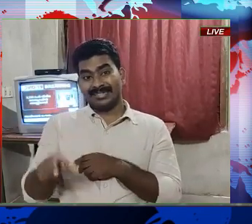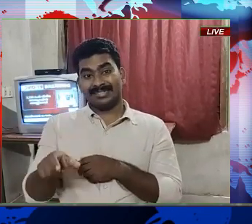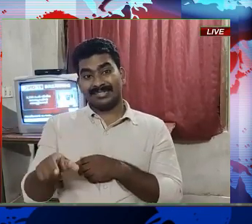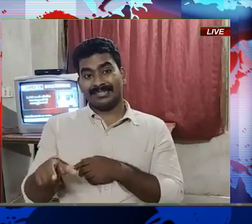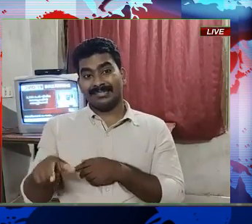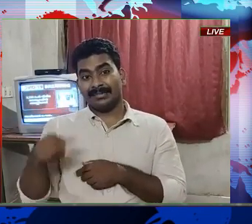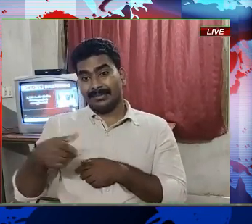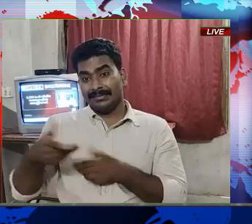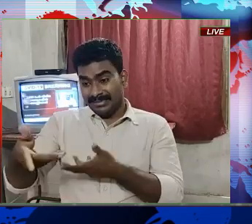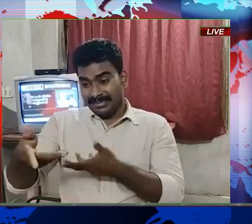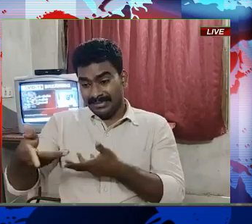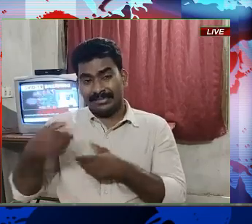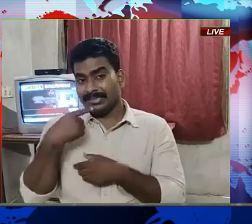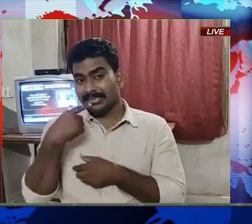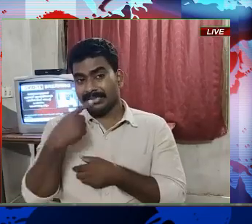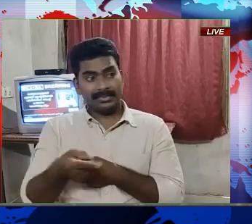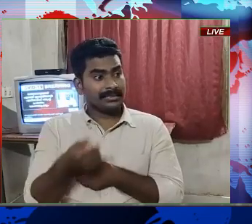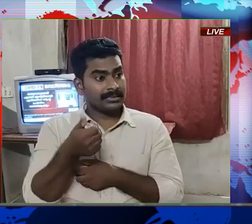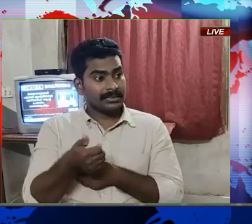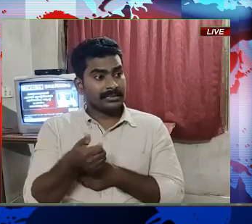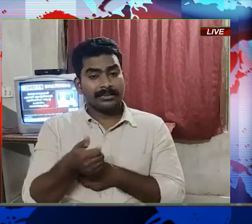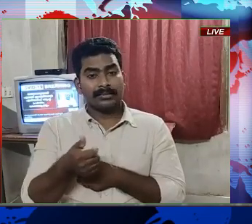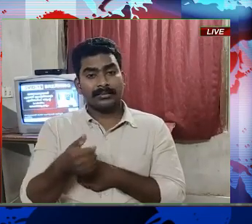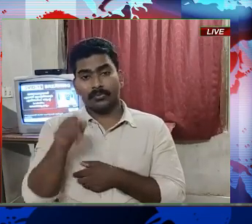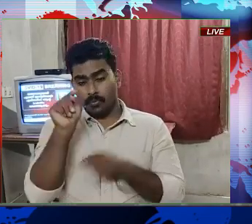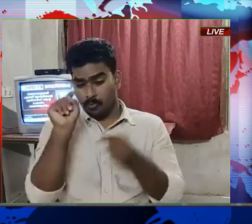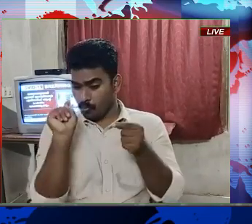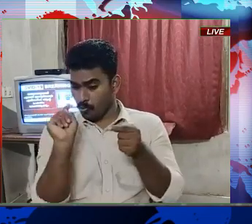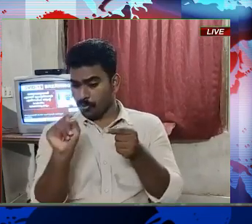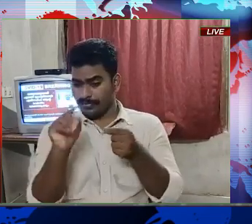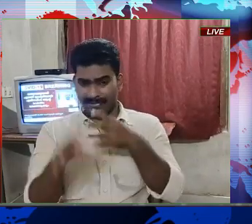വാങ്ങി ഇവിടെ എത്തിക്കുമെന്ന് അറിയിച്ചിട്ടുണ്ട്.